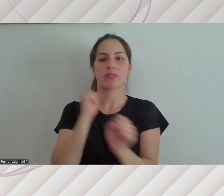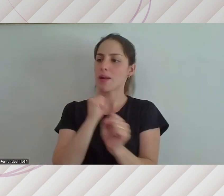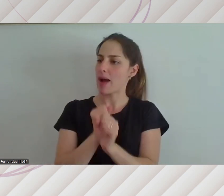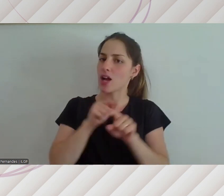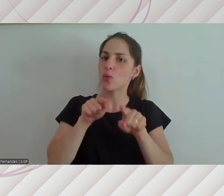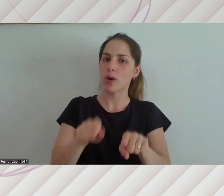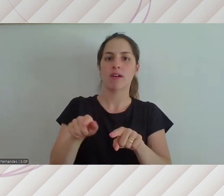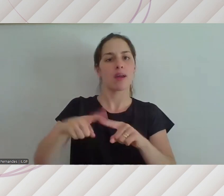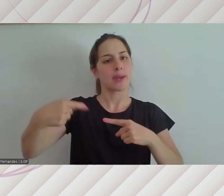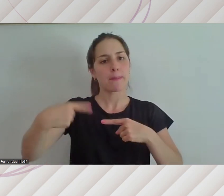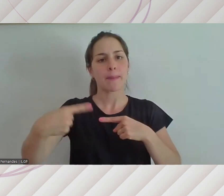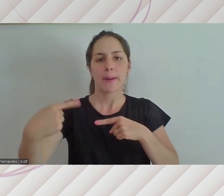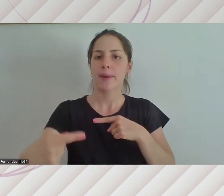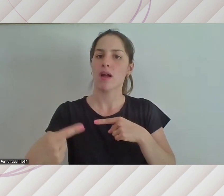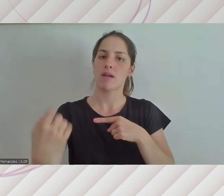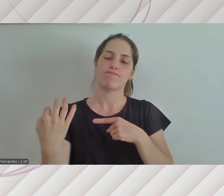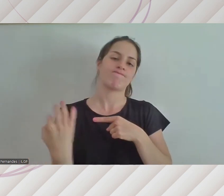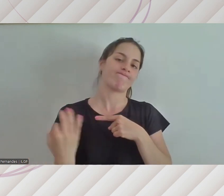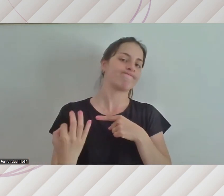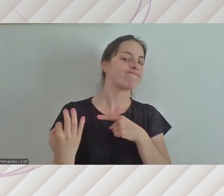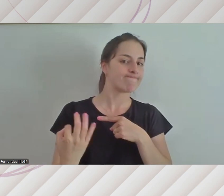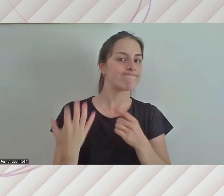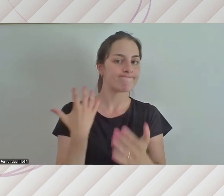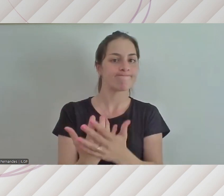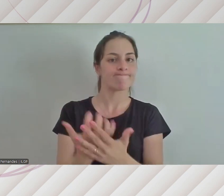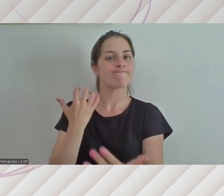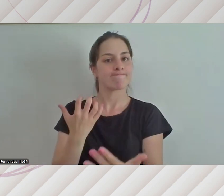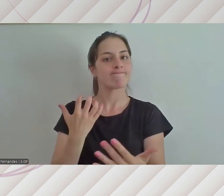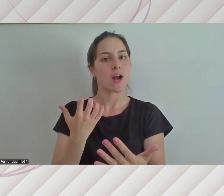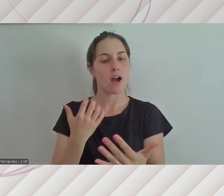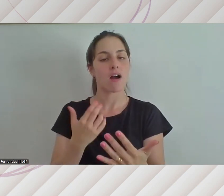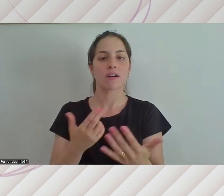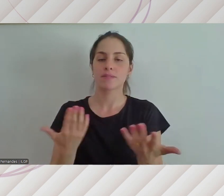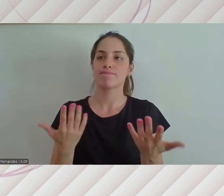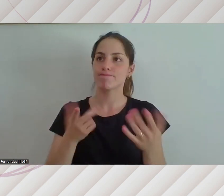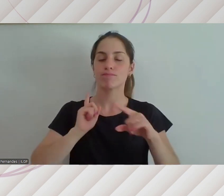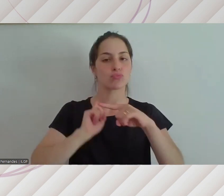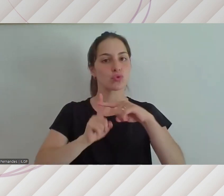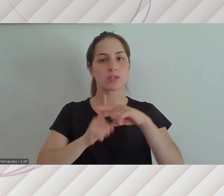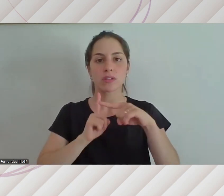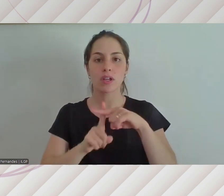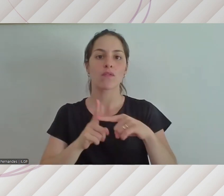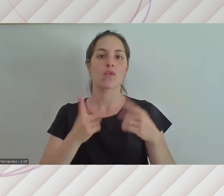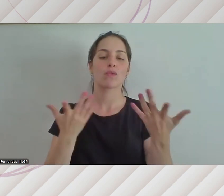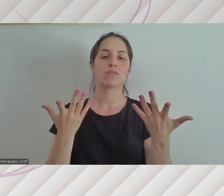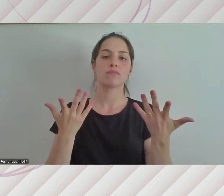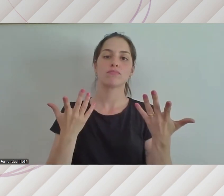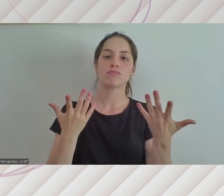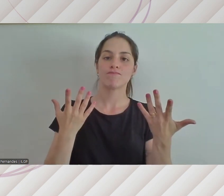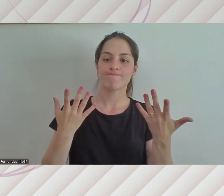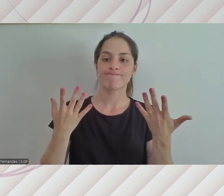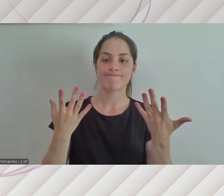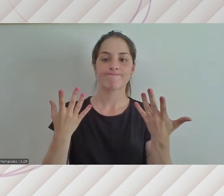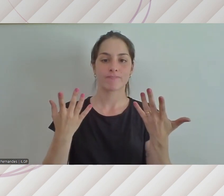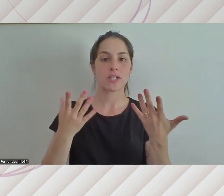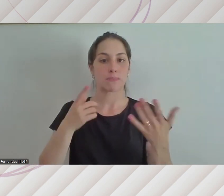faz diariamente tem um impacto real e positivo junto daqueles que são os nossos operadores efetivos, os